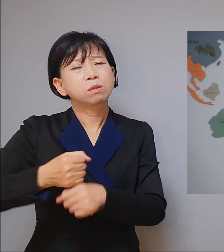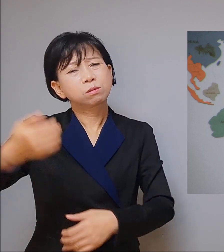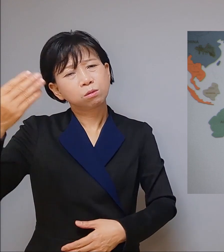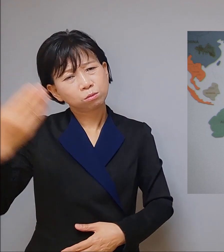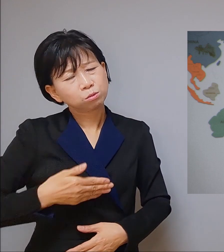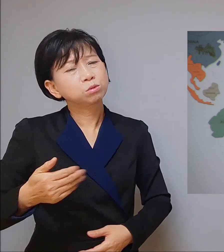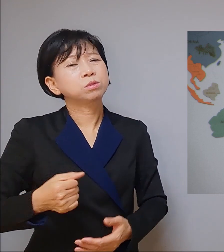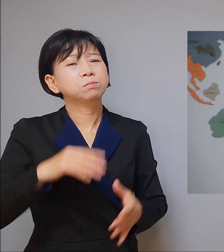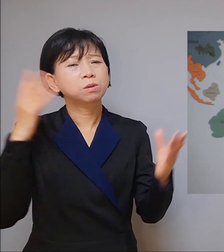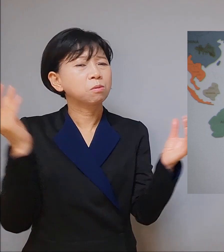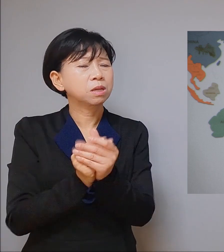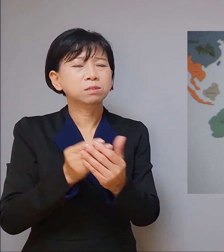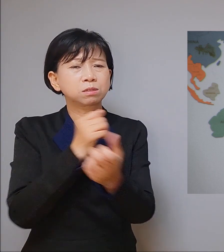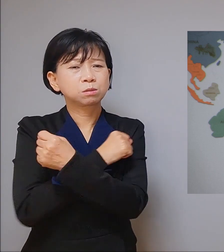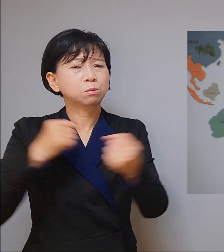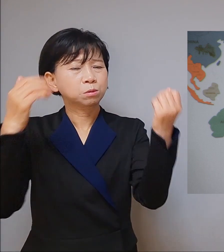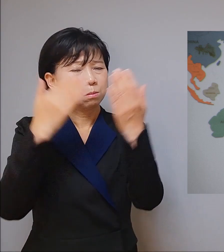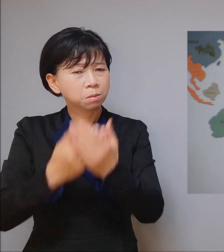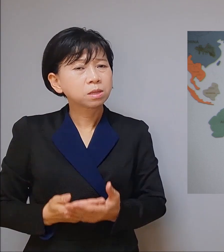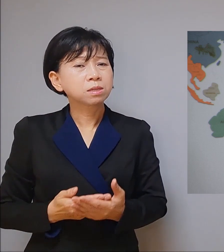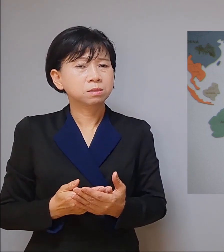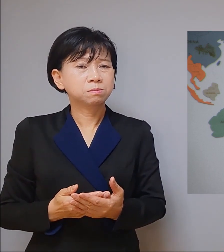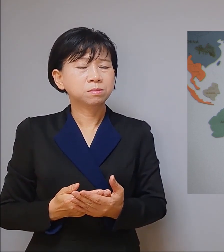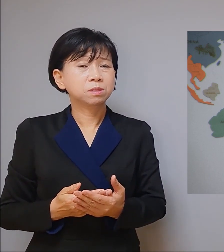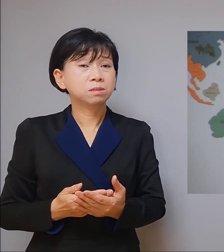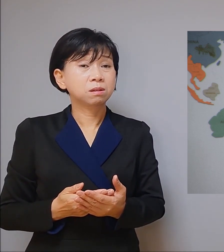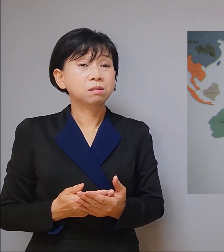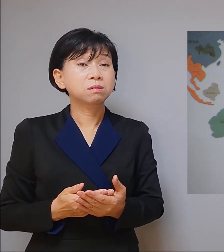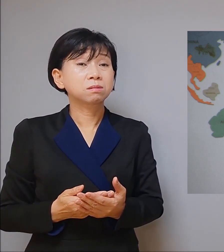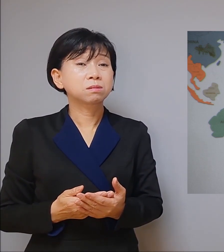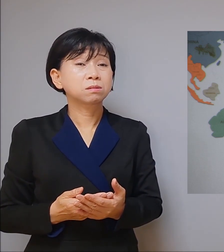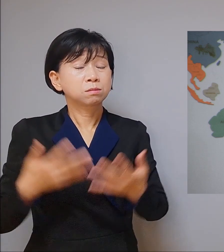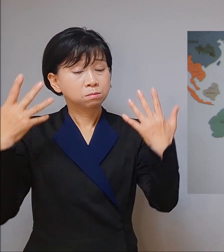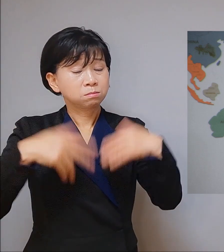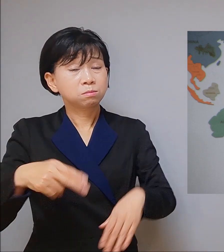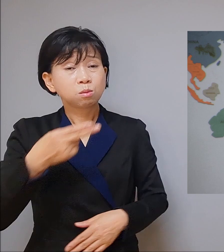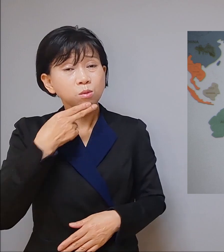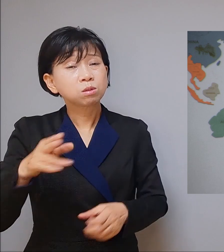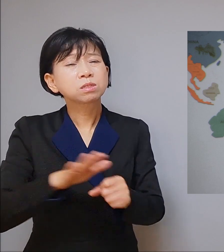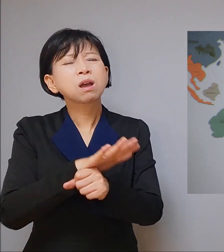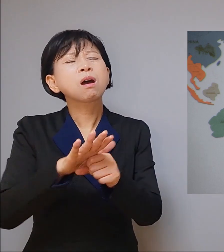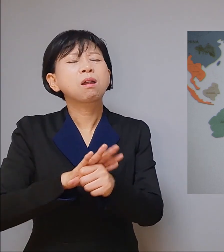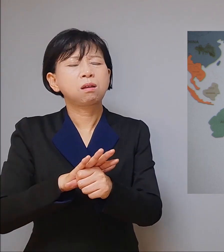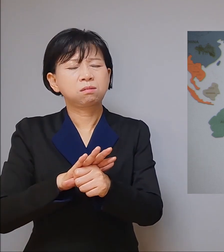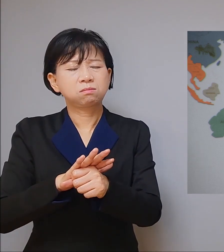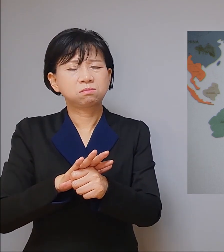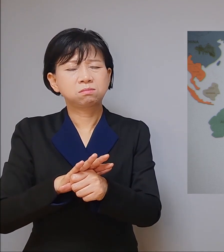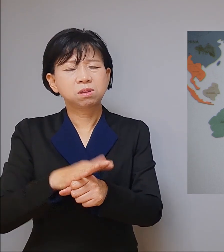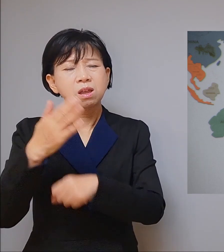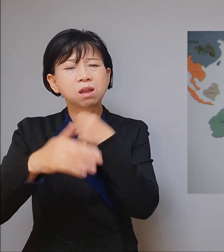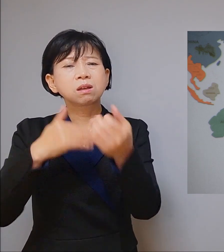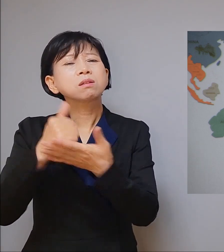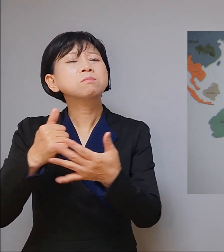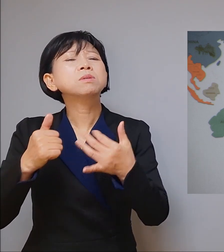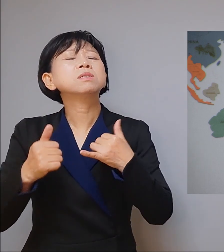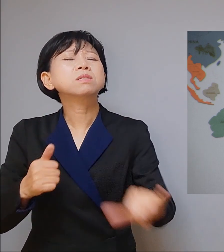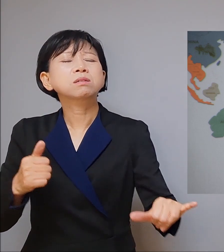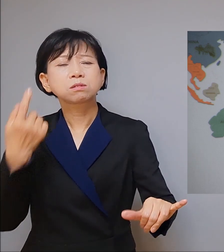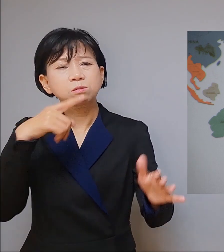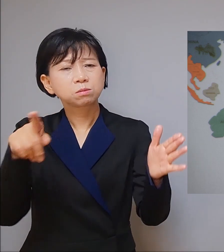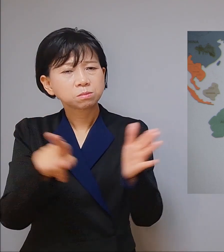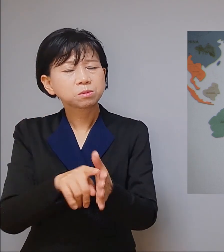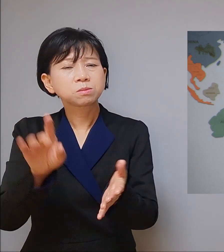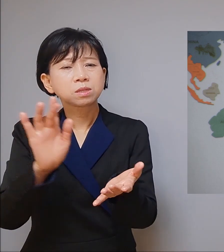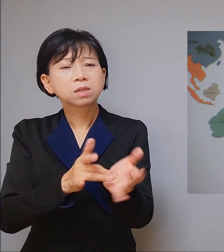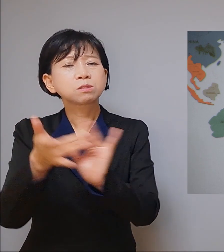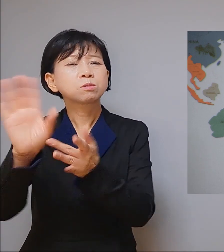완전히 용서받았고 용납되었으며 무조건적인 사랑을 받고 있는 하나님의 자녀들인 줄 믿습니다. 그것이 예수 그리스도 안에서 얻게